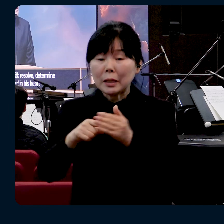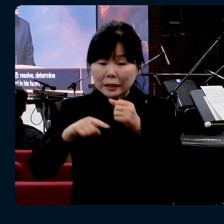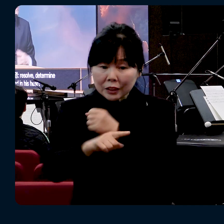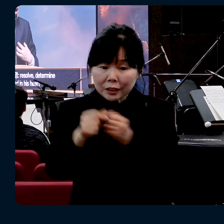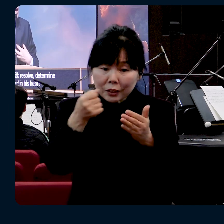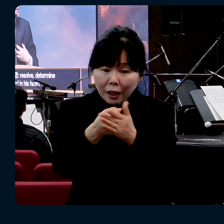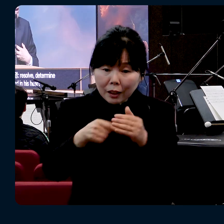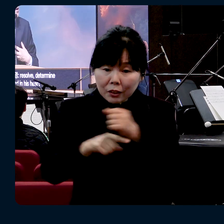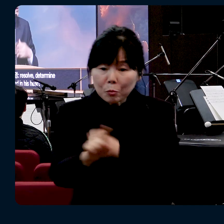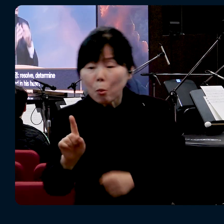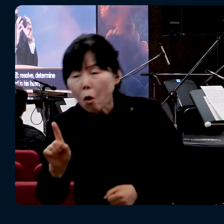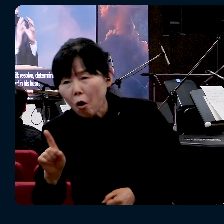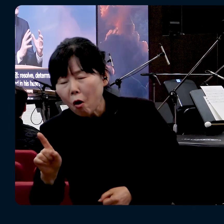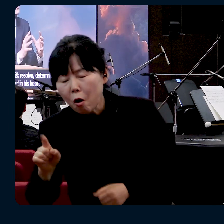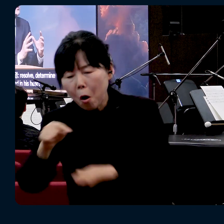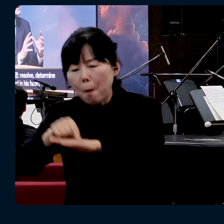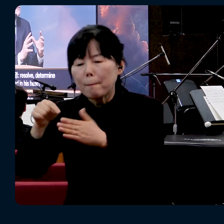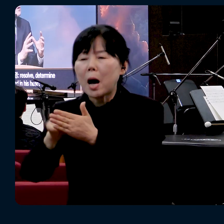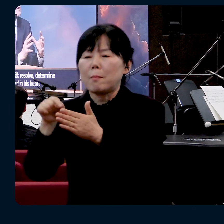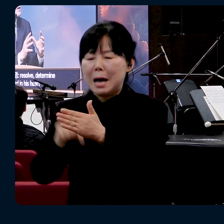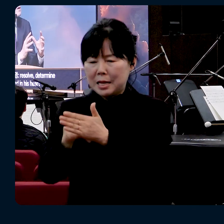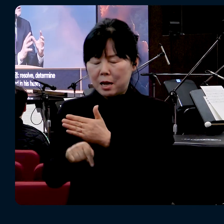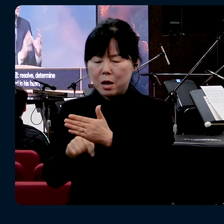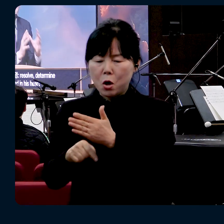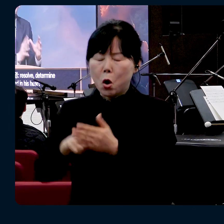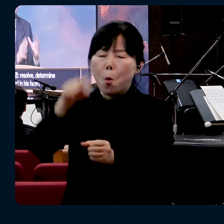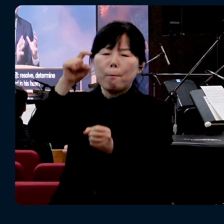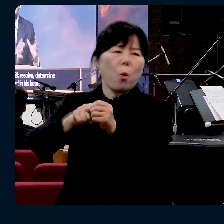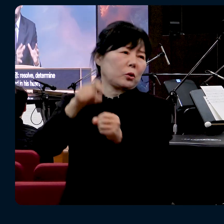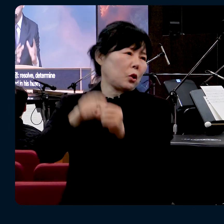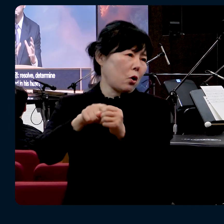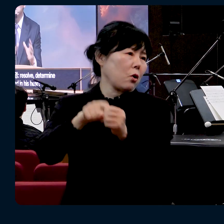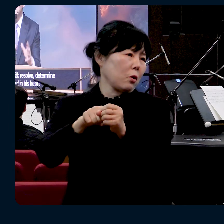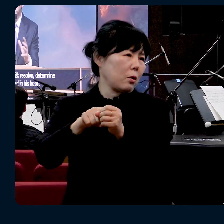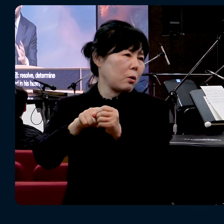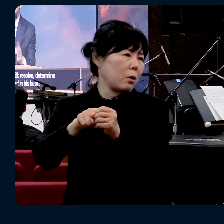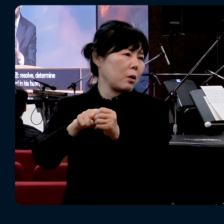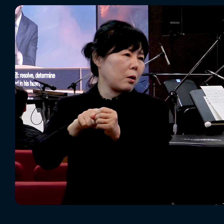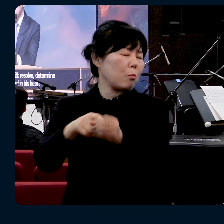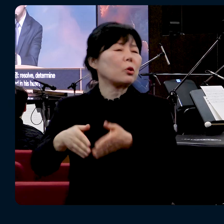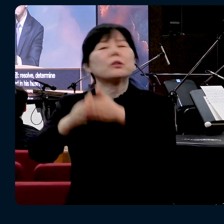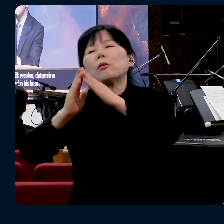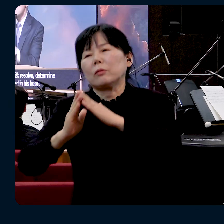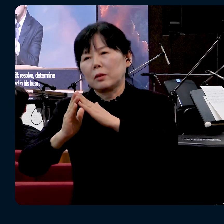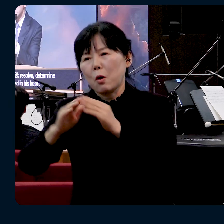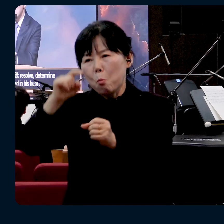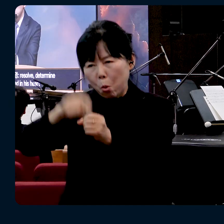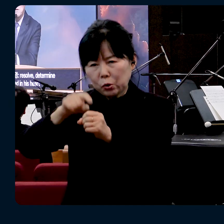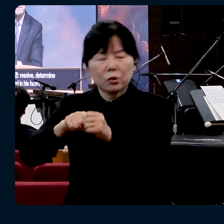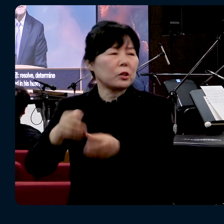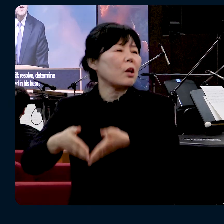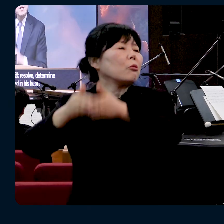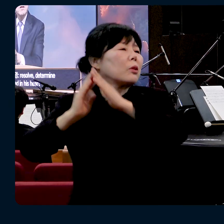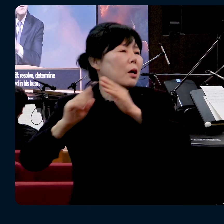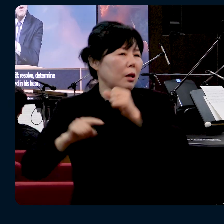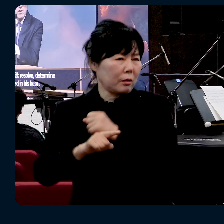뜻을 정하는 게 뭐예요? 마음의 목적을 잡는 거예요. 목적을 세우는 거예요. 목표를 세우는 거예요.